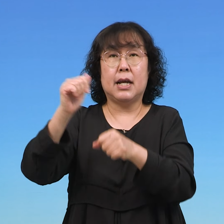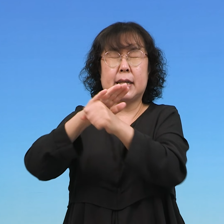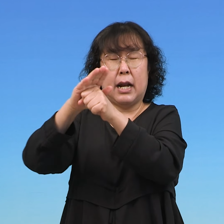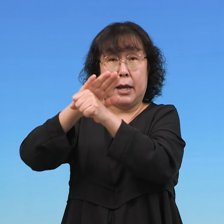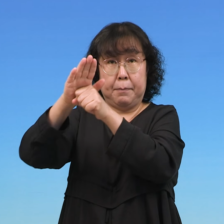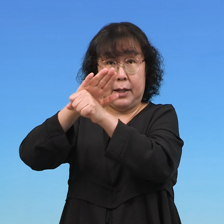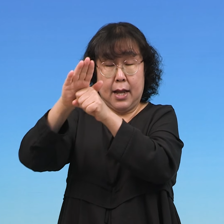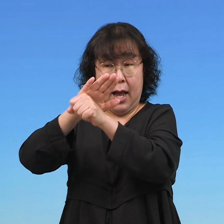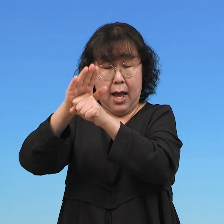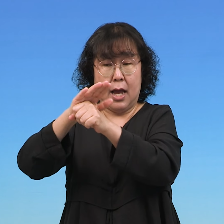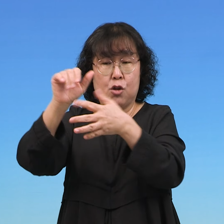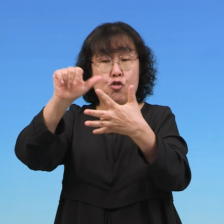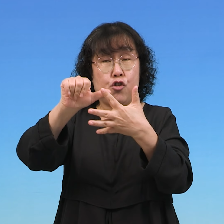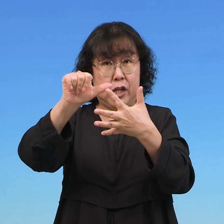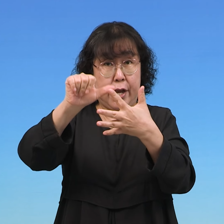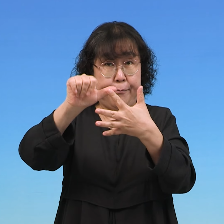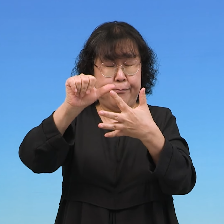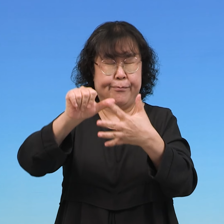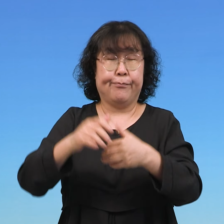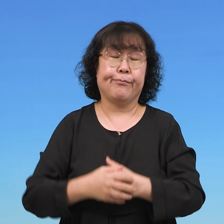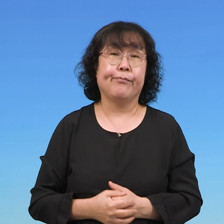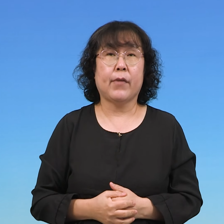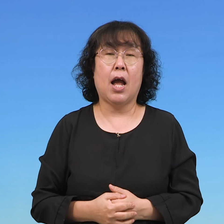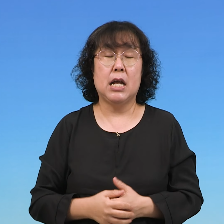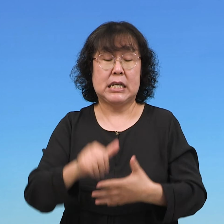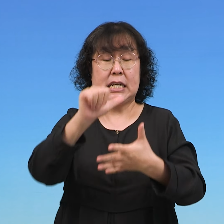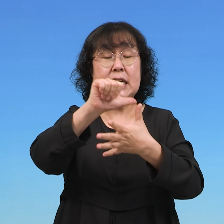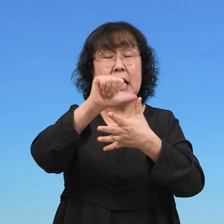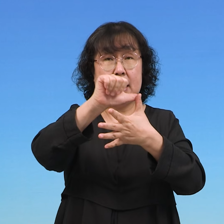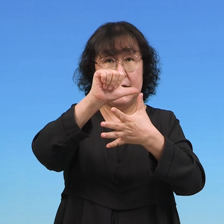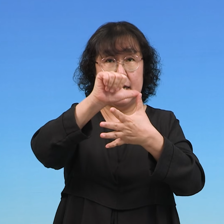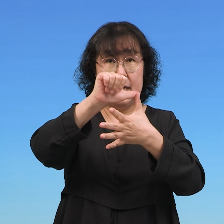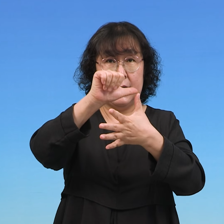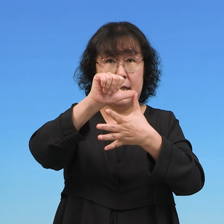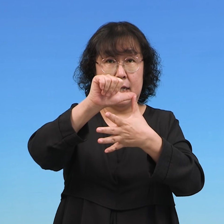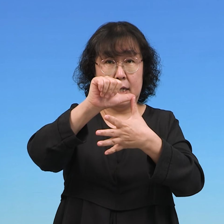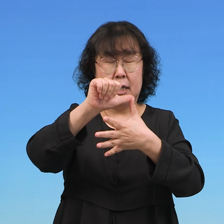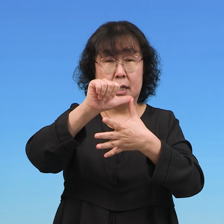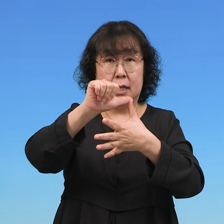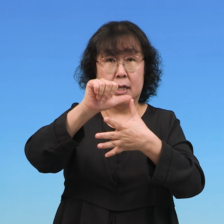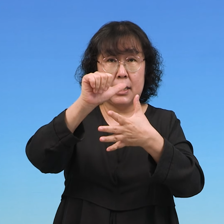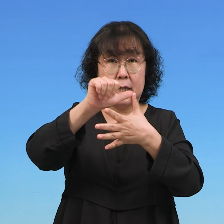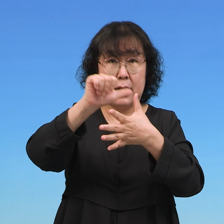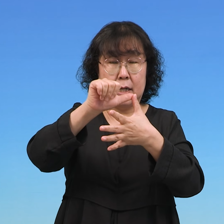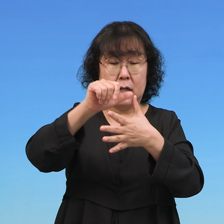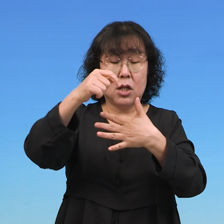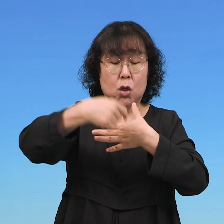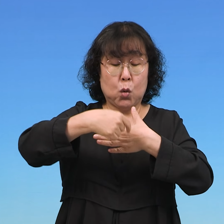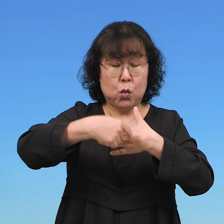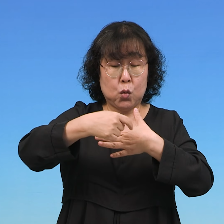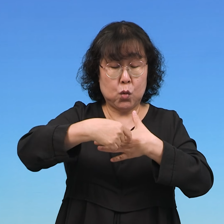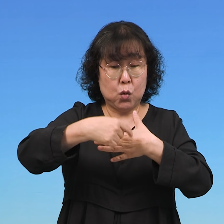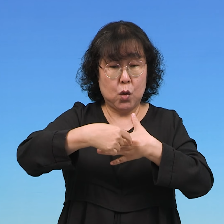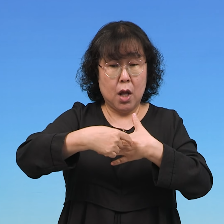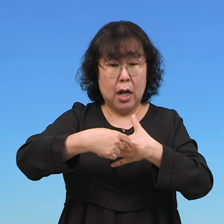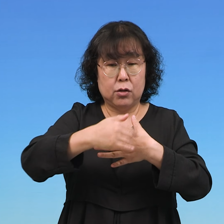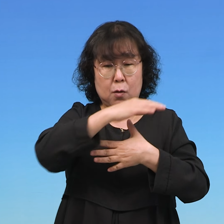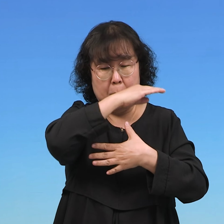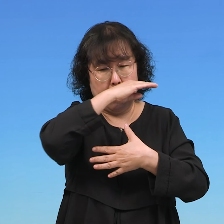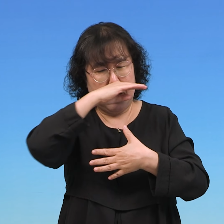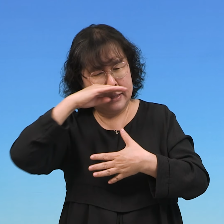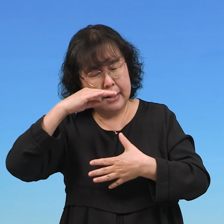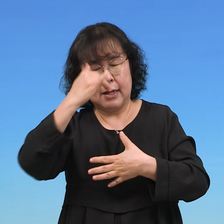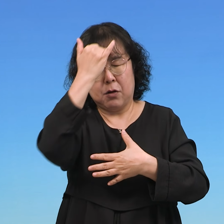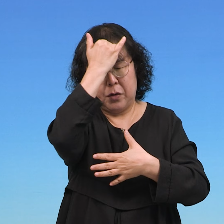사랑이에요. 이게 이제 둘째 아들이고요. 그런가 하면 이 큰아들, 이 큰아들은 겉으로 보기에는